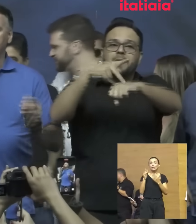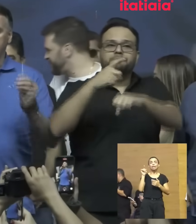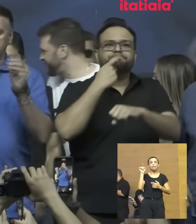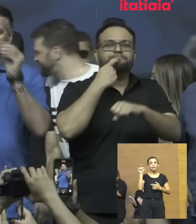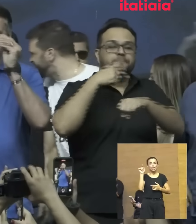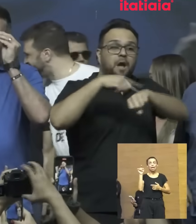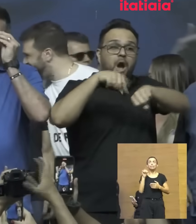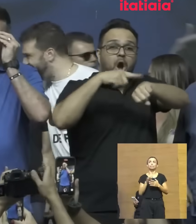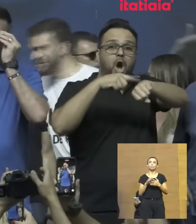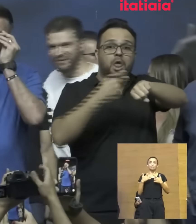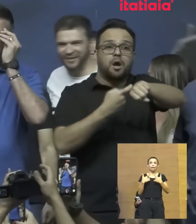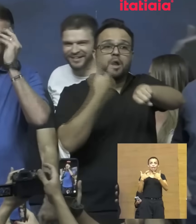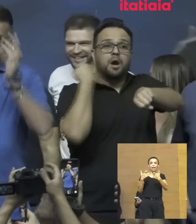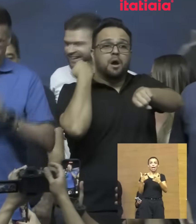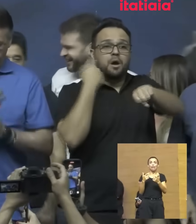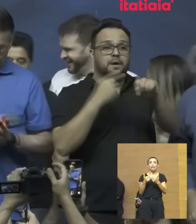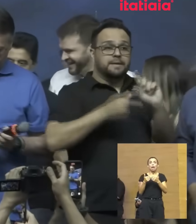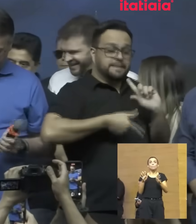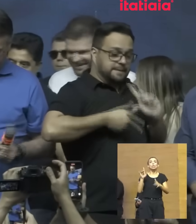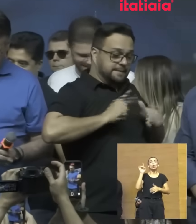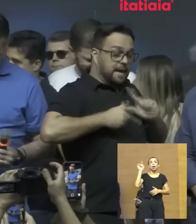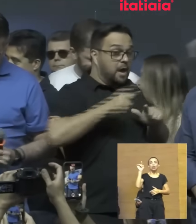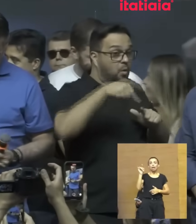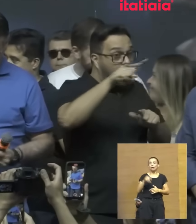poucas horas.